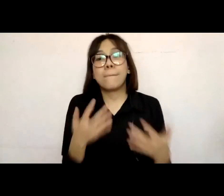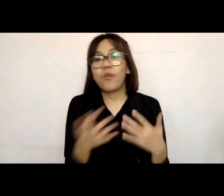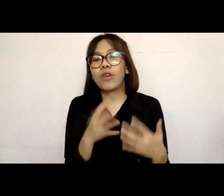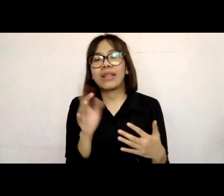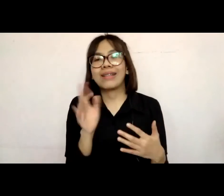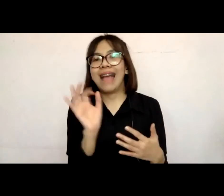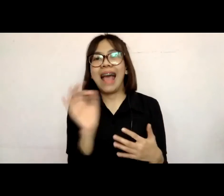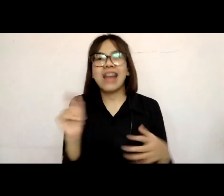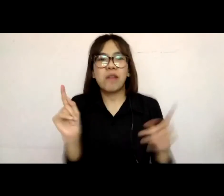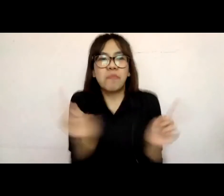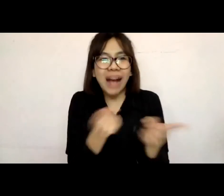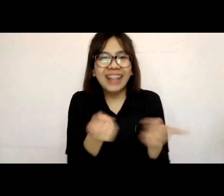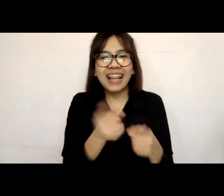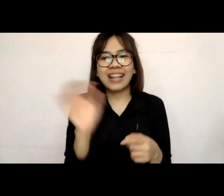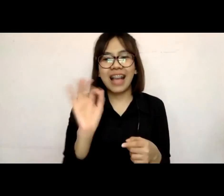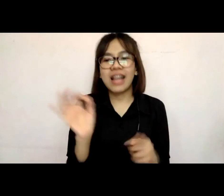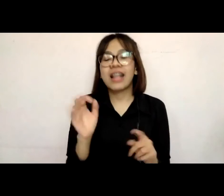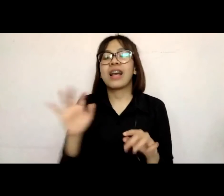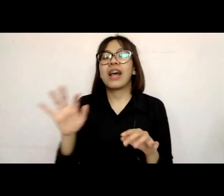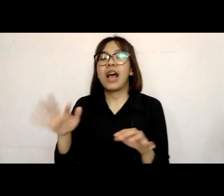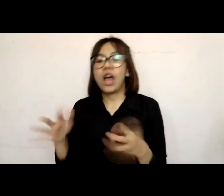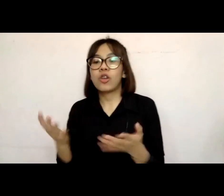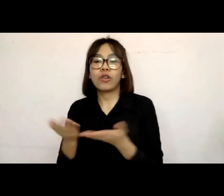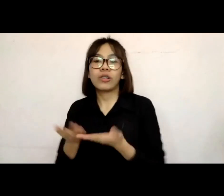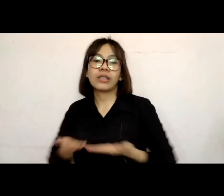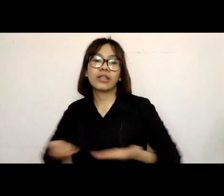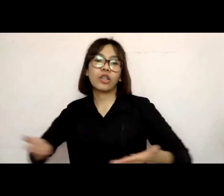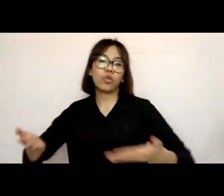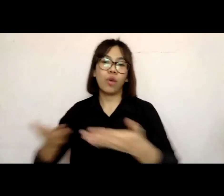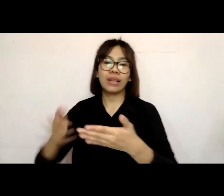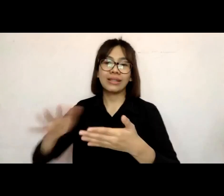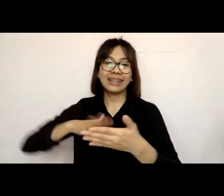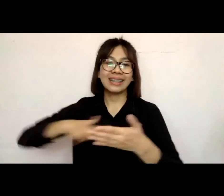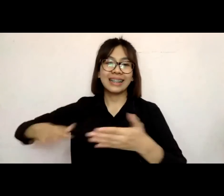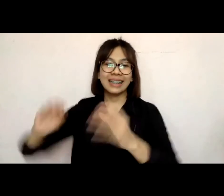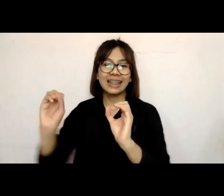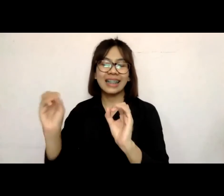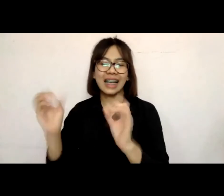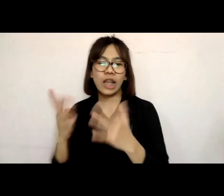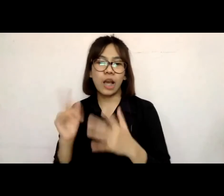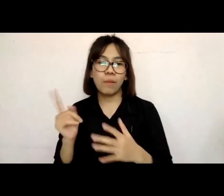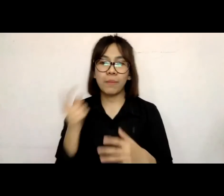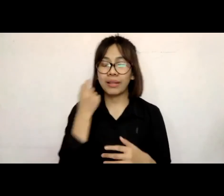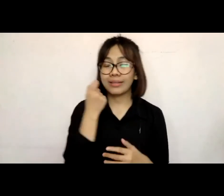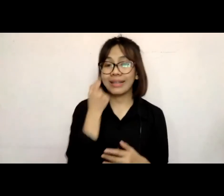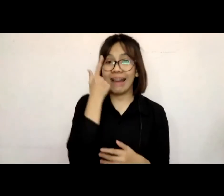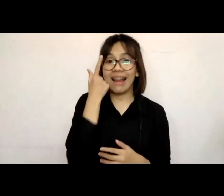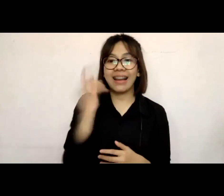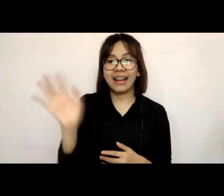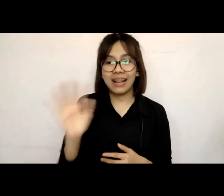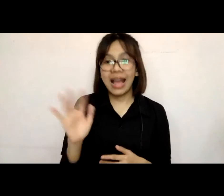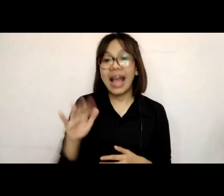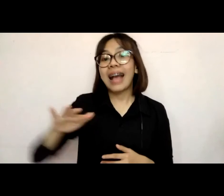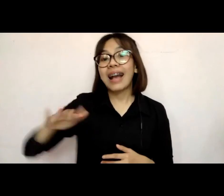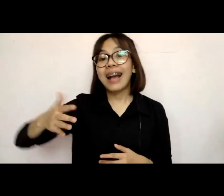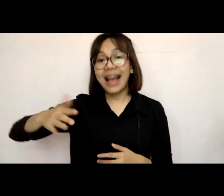memang kita harus bangun. Bagaimana responsif gender harus dilaksanakan di lingkungan sekolah atau di lingkungan